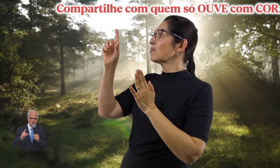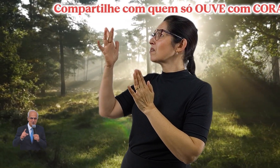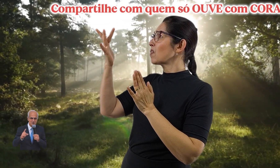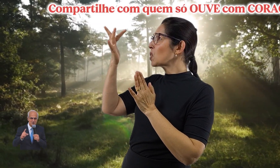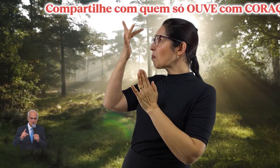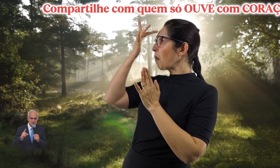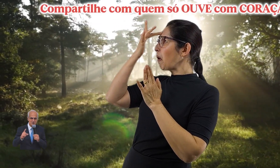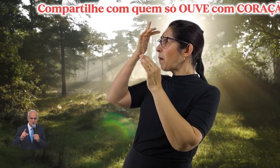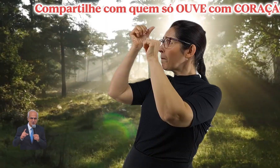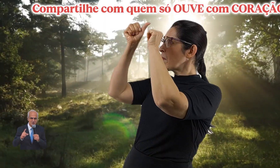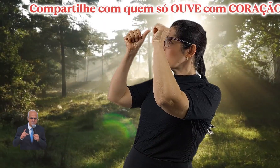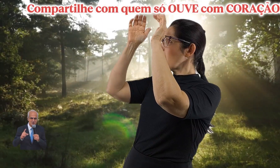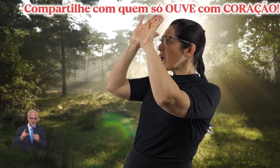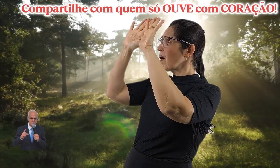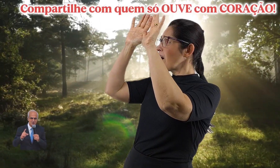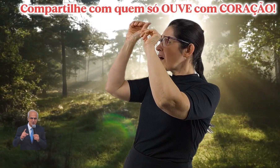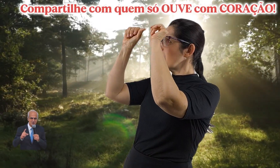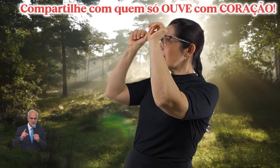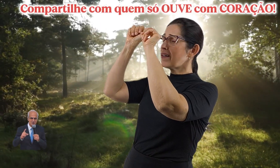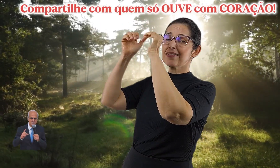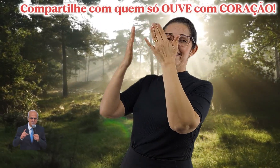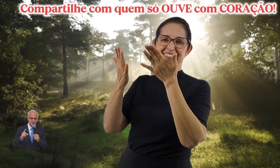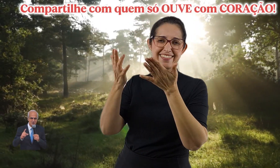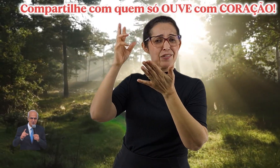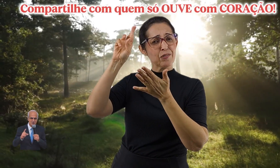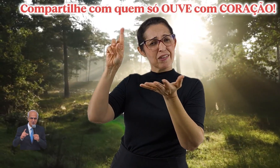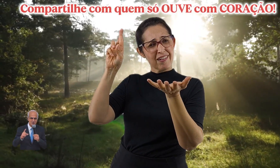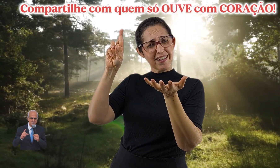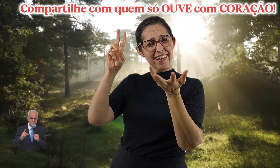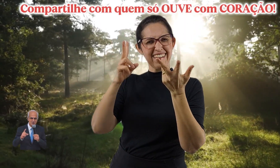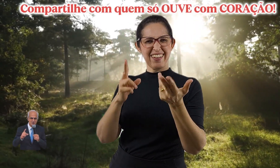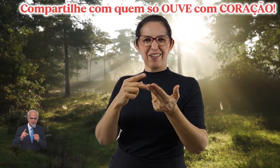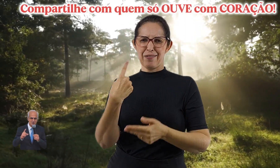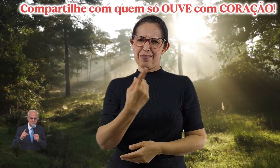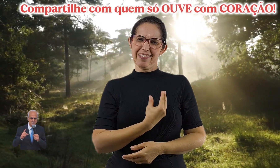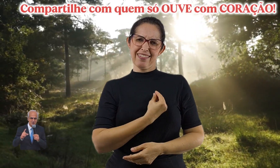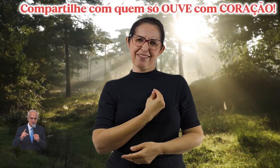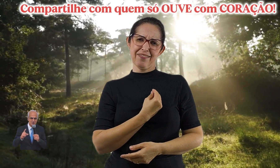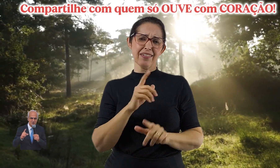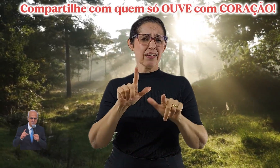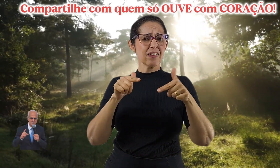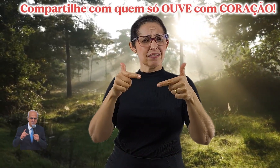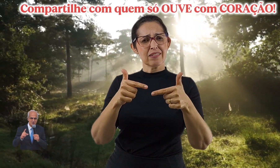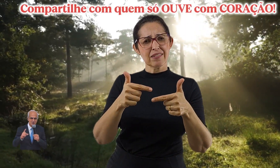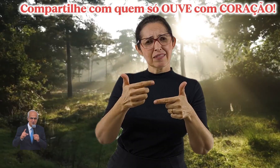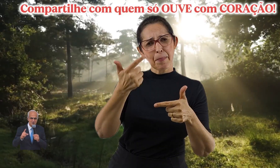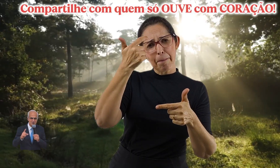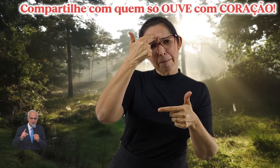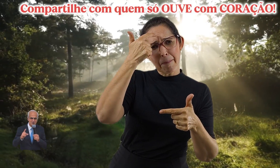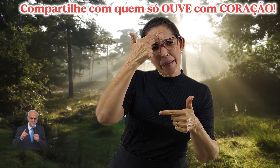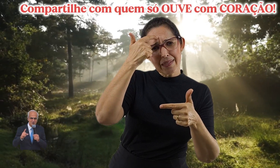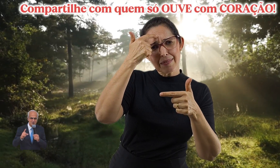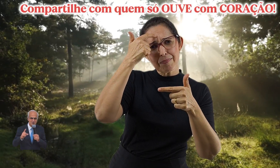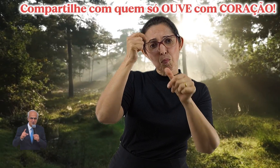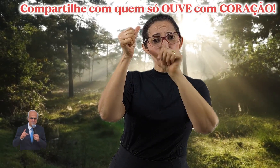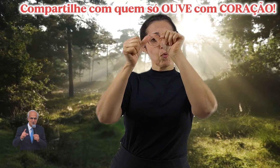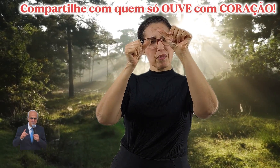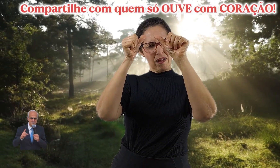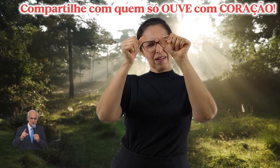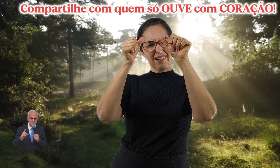mentalidade. O que o Senhor quer na vida de cada um de nós aqui, uma mudança de mentalidade,